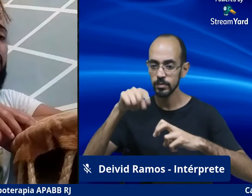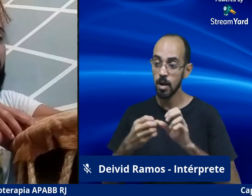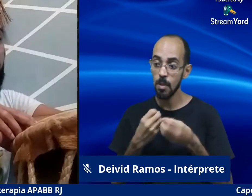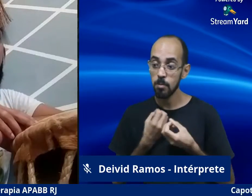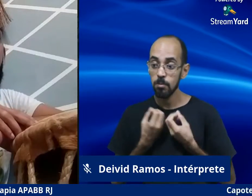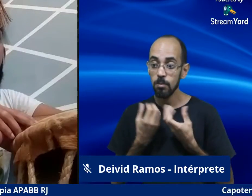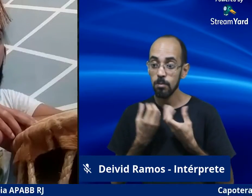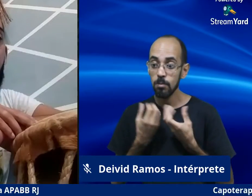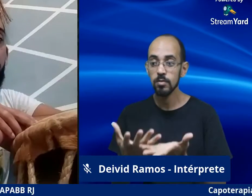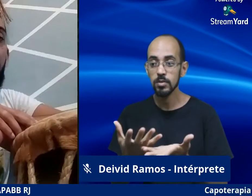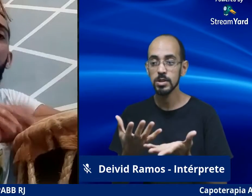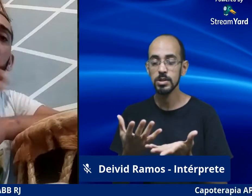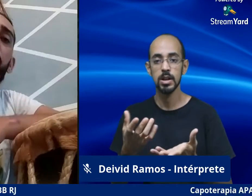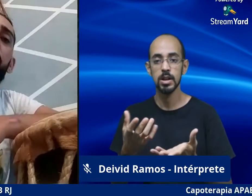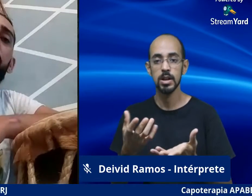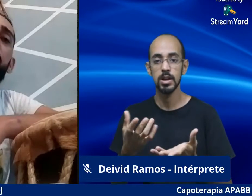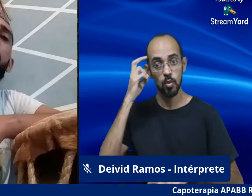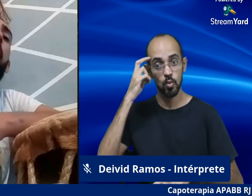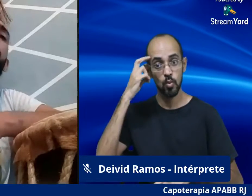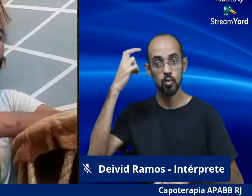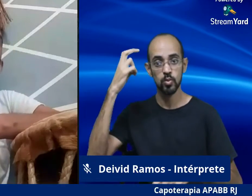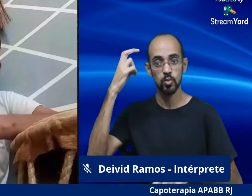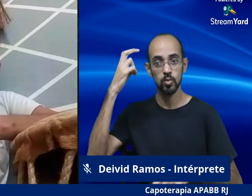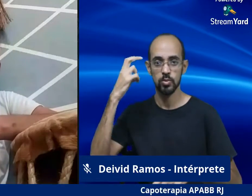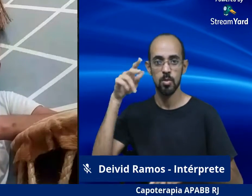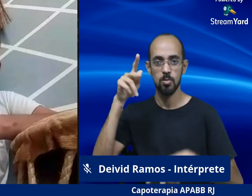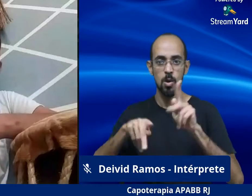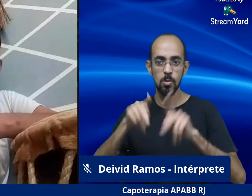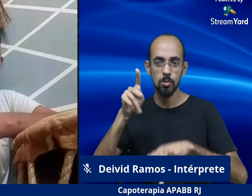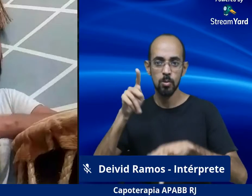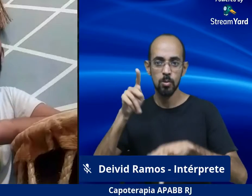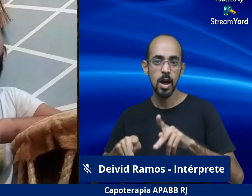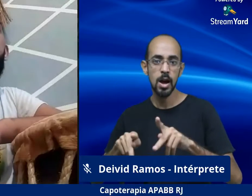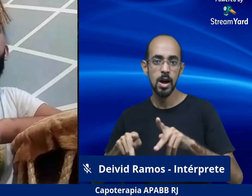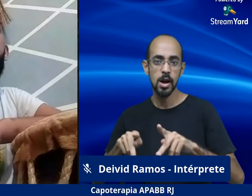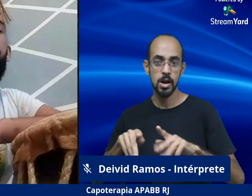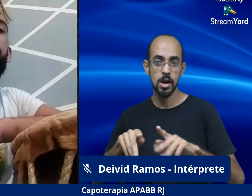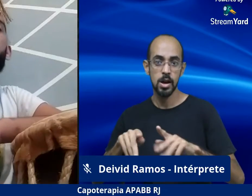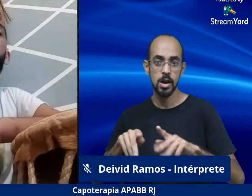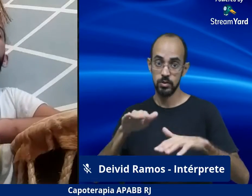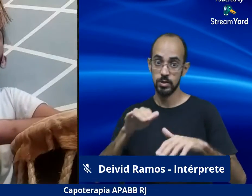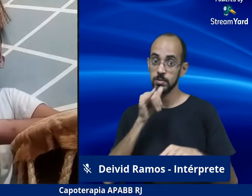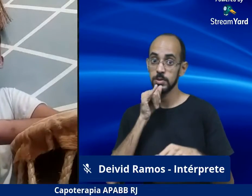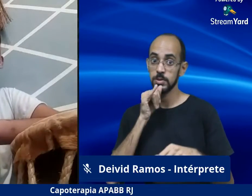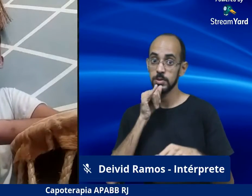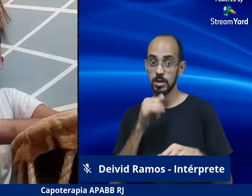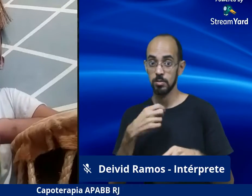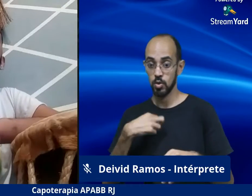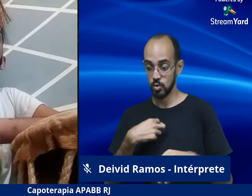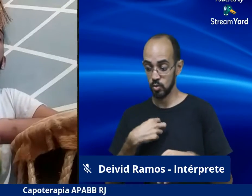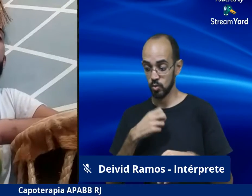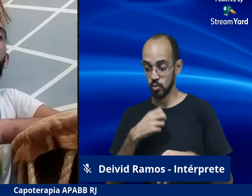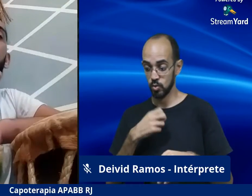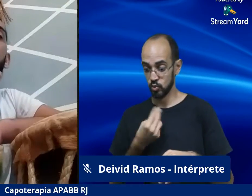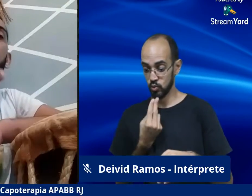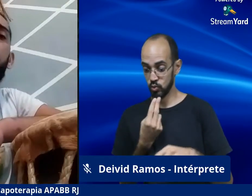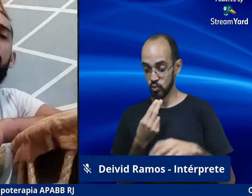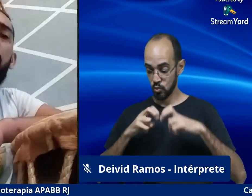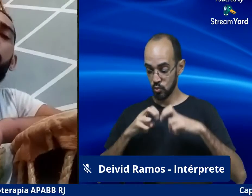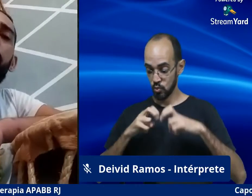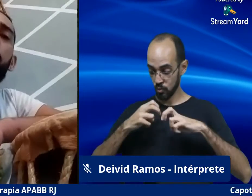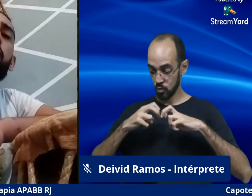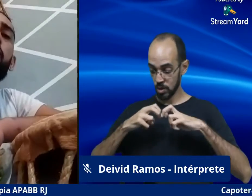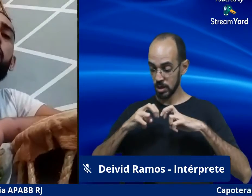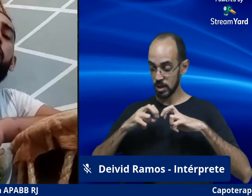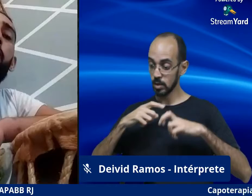Quem tem religião, às vezes, é o capoeirista. Eu sou capoeirista, eu tenho religião. Mas treinando